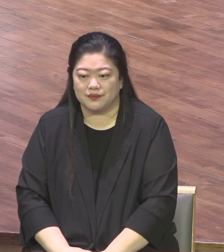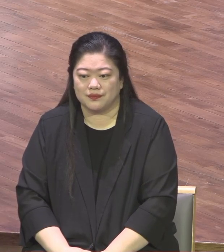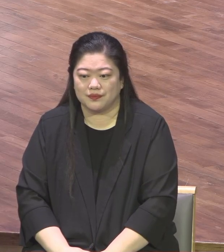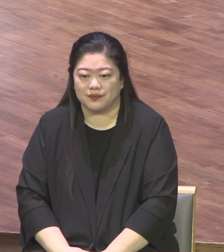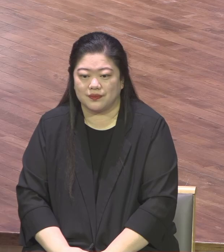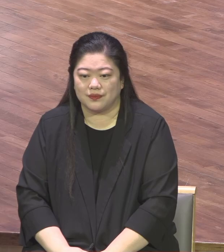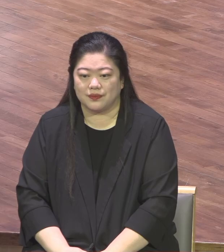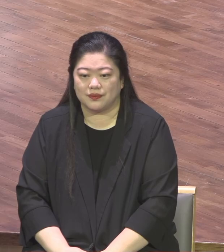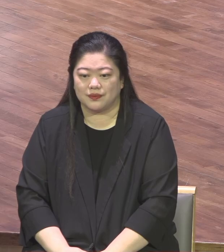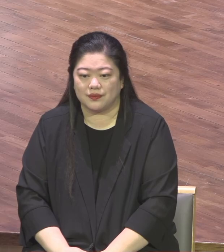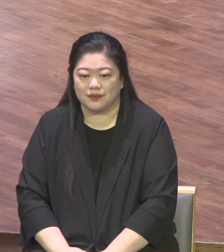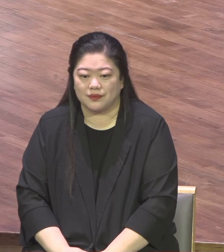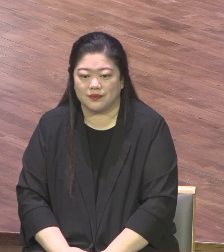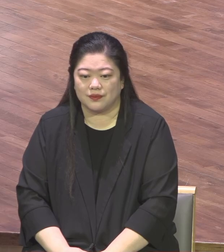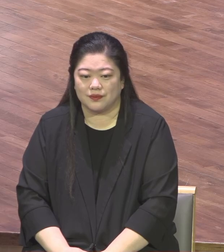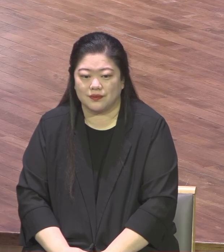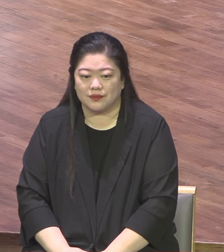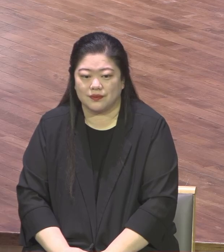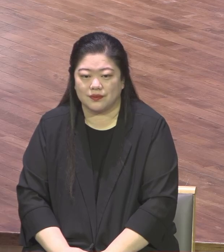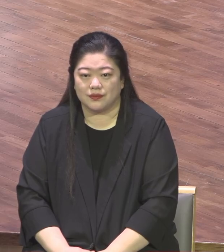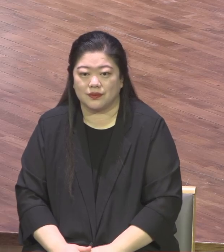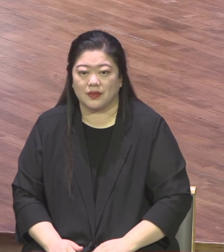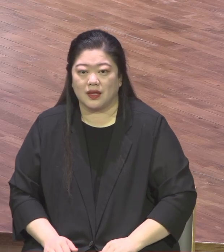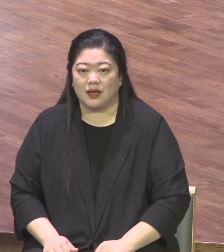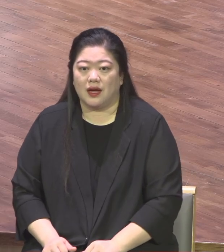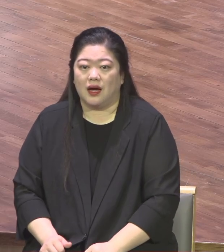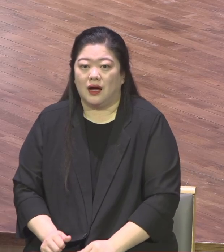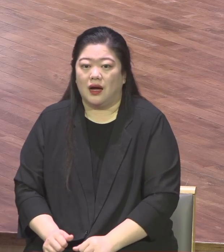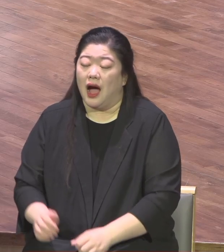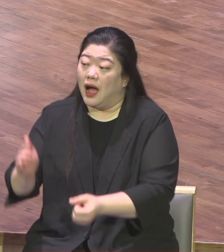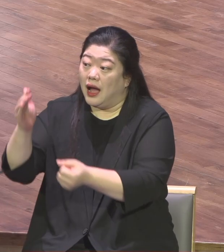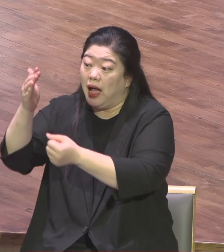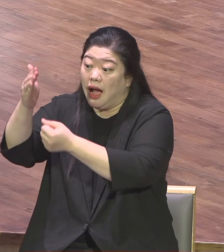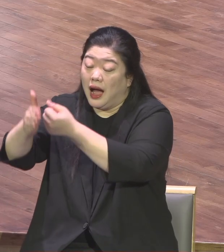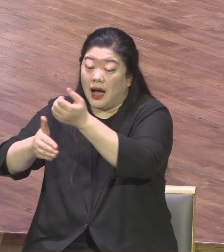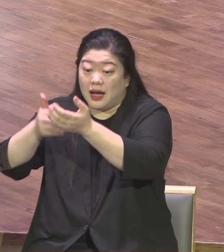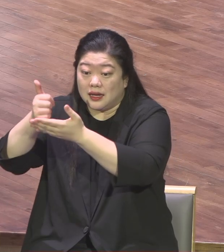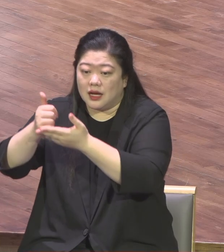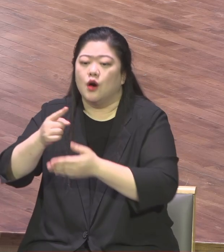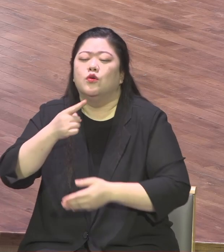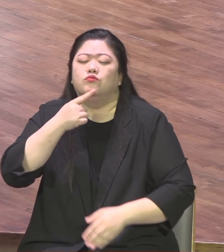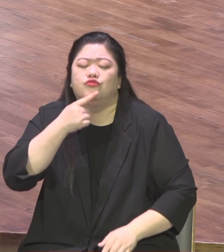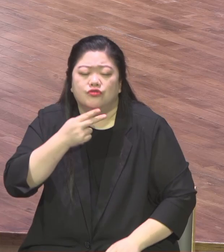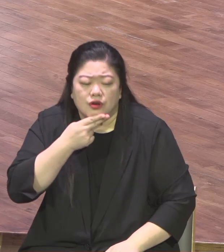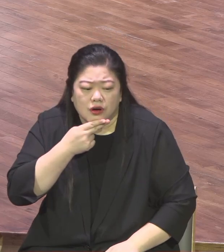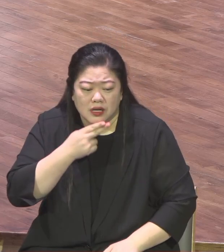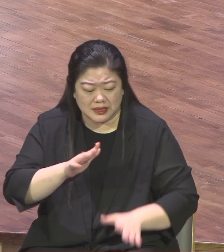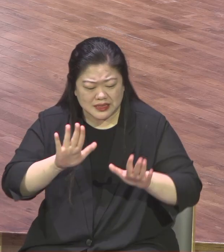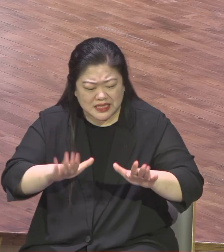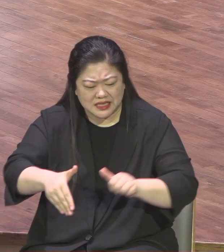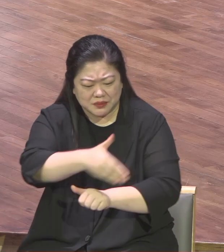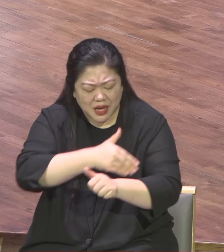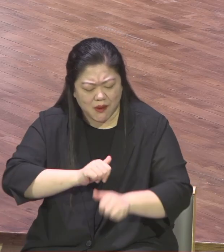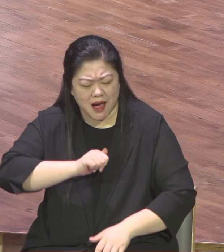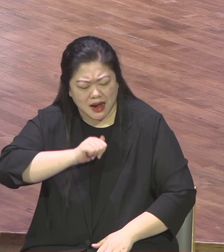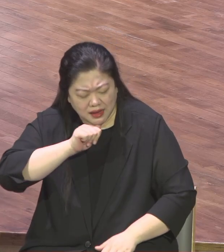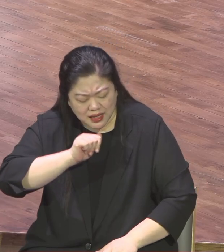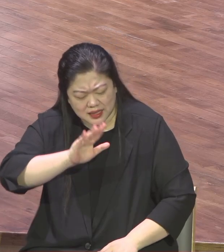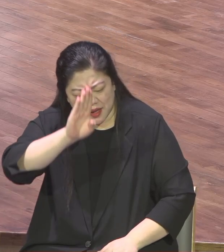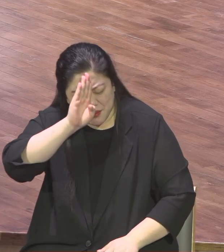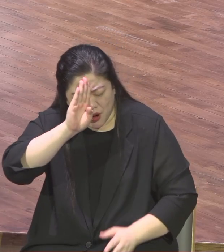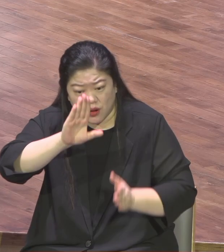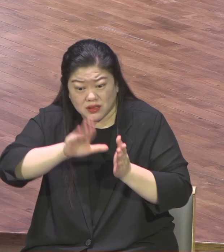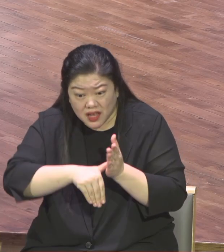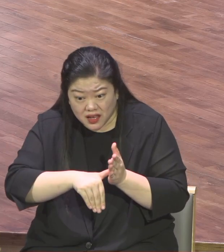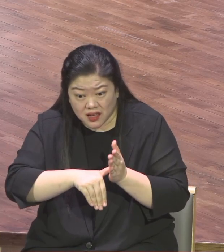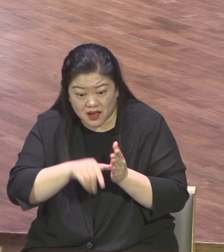특별한 이유가 있어서 가난하고 병들게 하고 실패하는 거, 하나님이 계 있는 경우는, 하나님 하시는 경우가 특별한 경우가